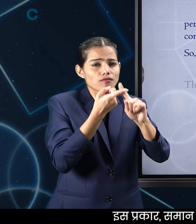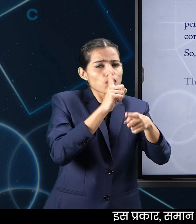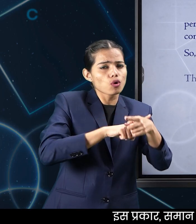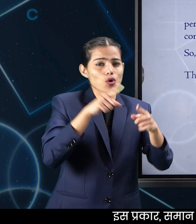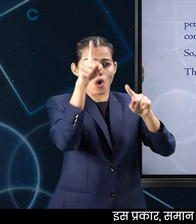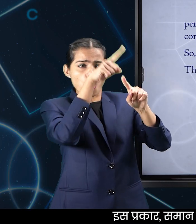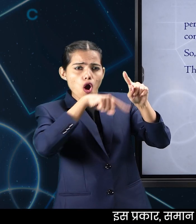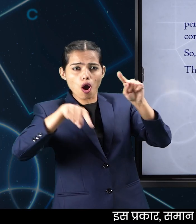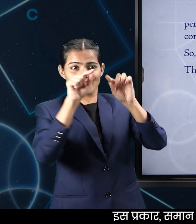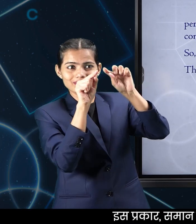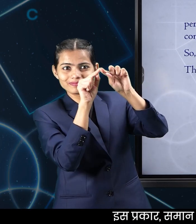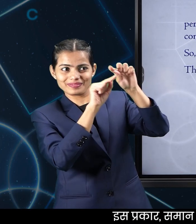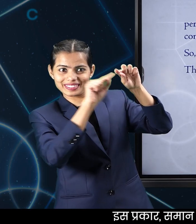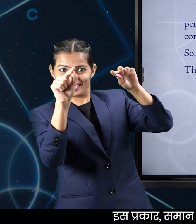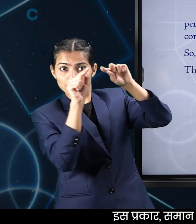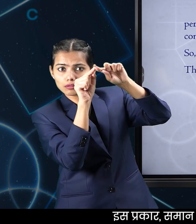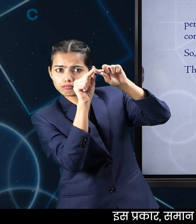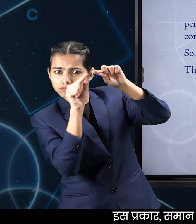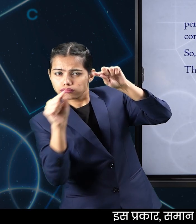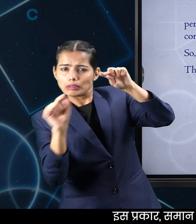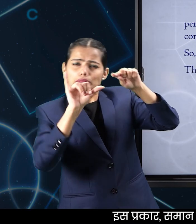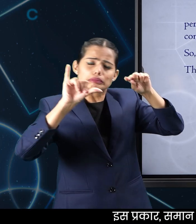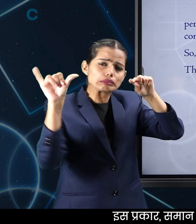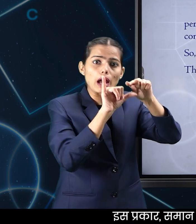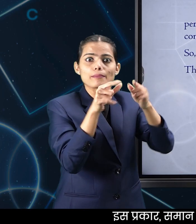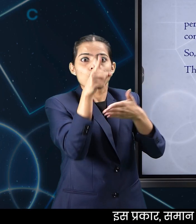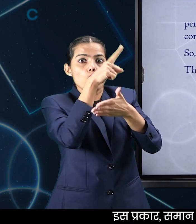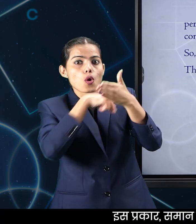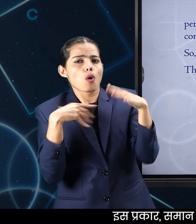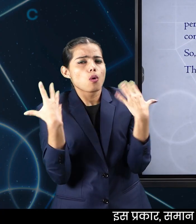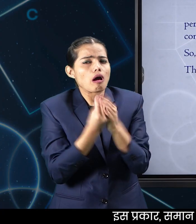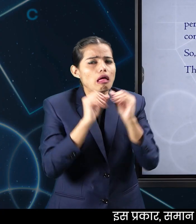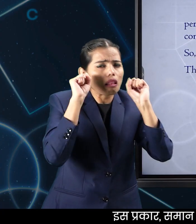इस प्रकार समान वृत्त की त्रिज्याओं से हम OQ =